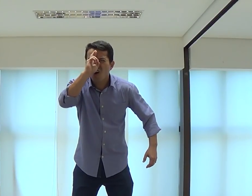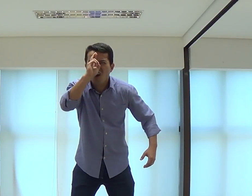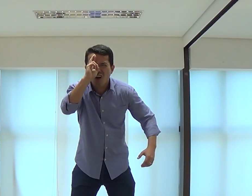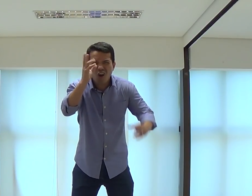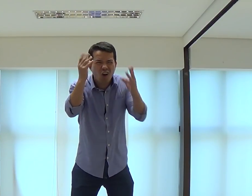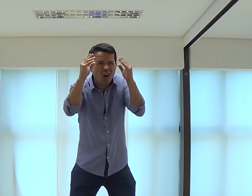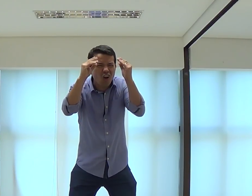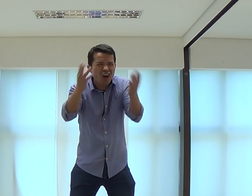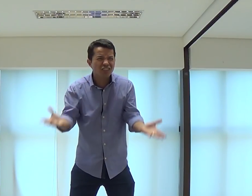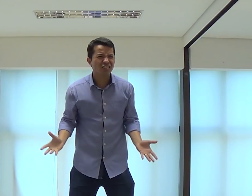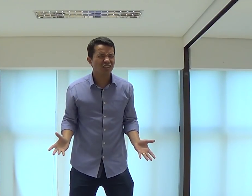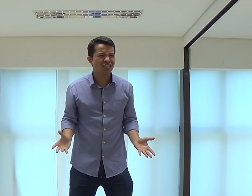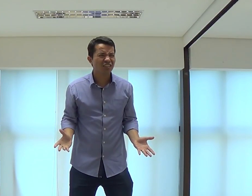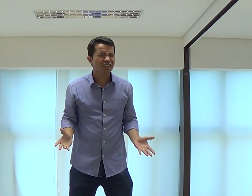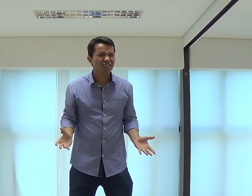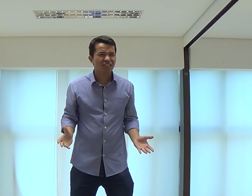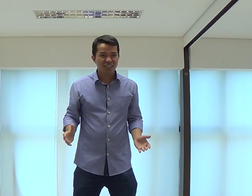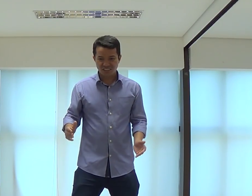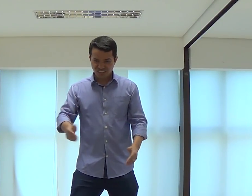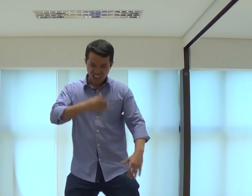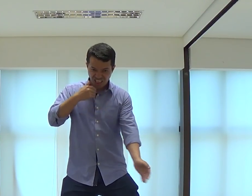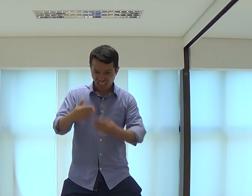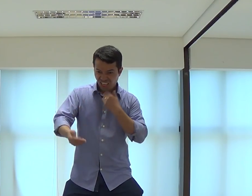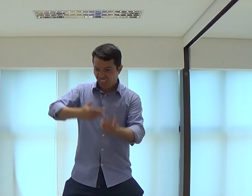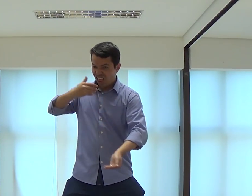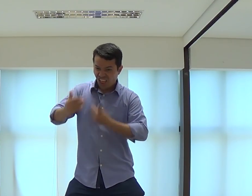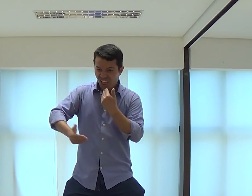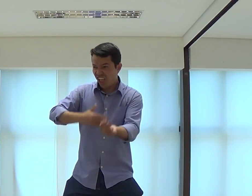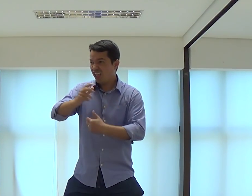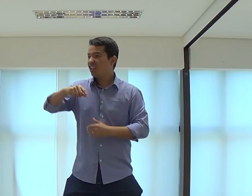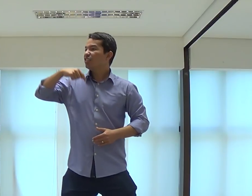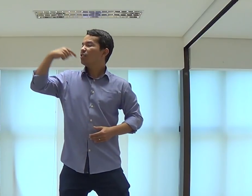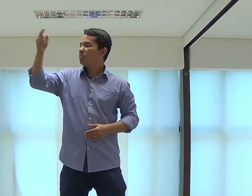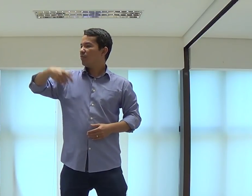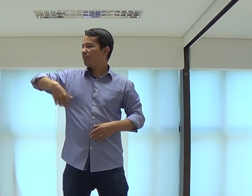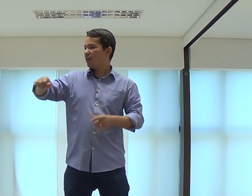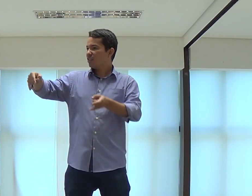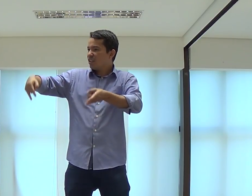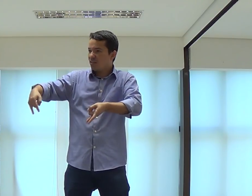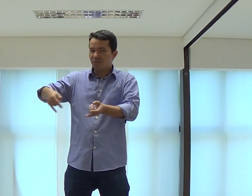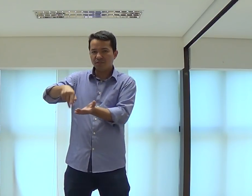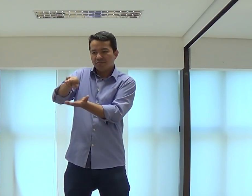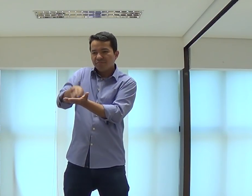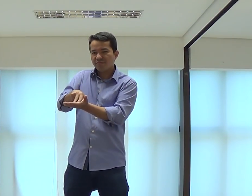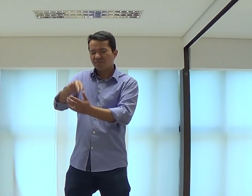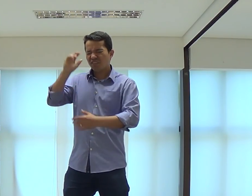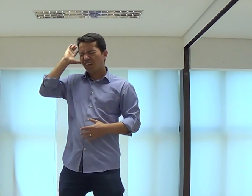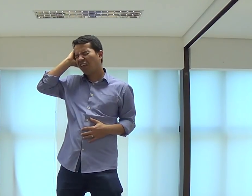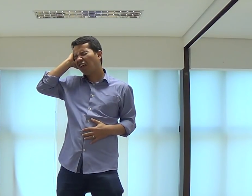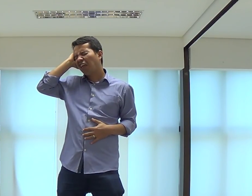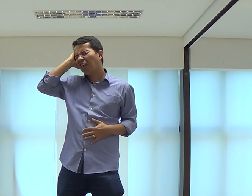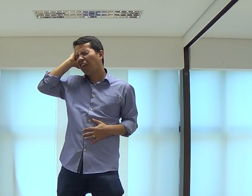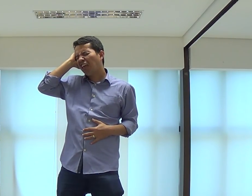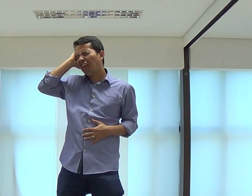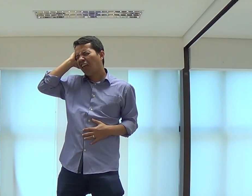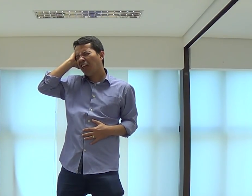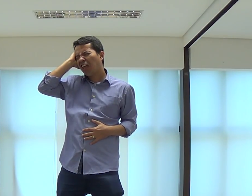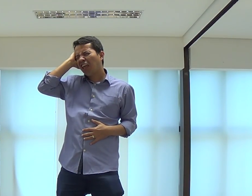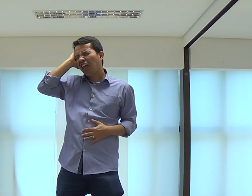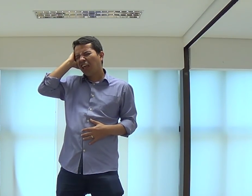ai, nossa. Aí meia-noite, né, gente, meia-noite, daí vai lá e come. Aí depois vai dormir. Aí, ai, tô doendo